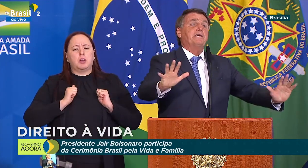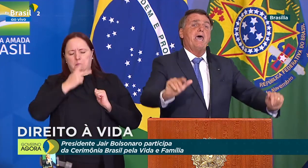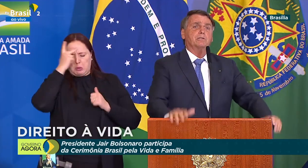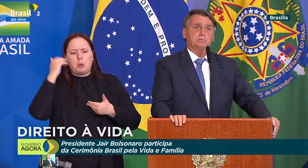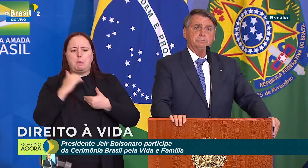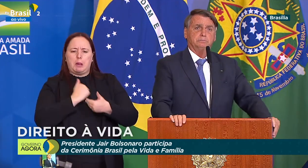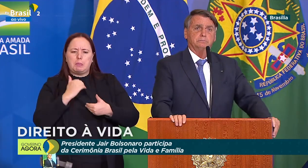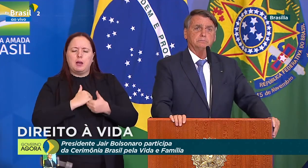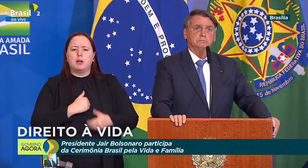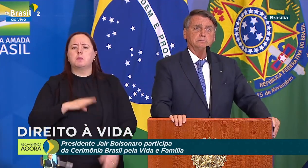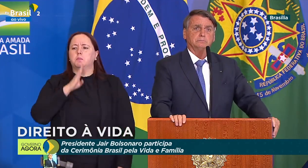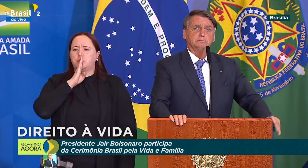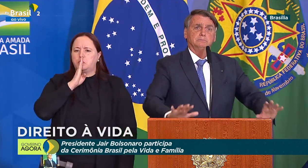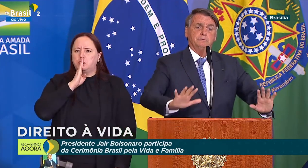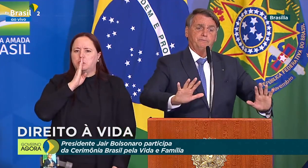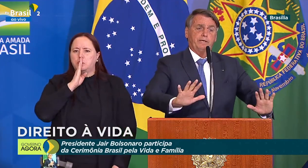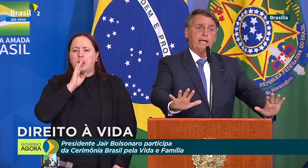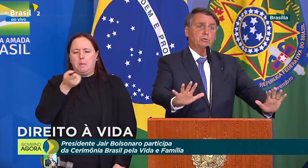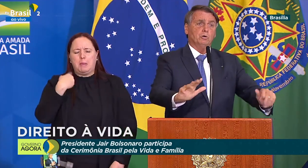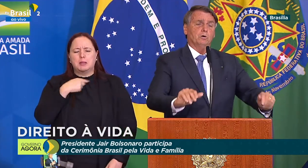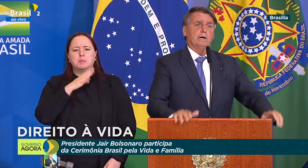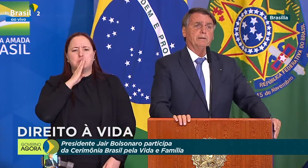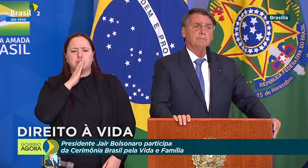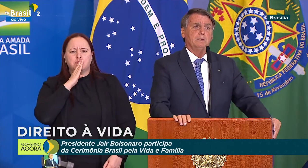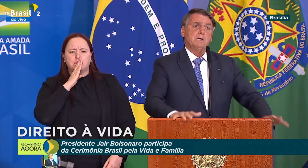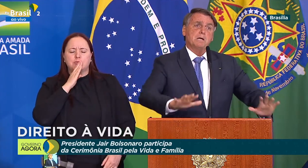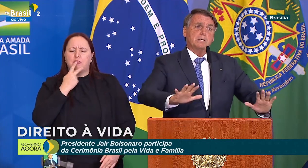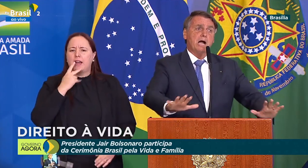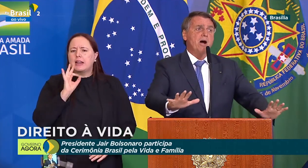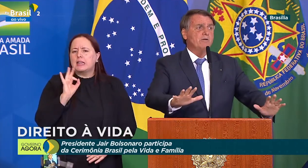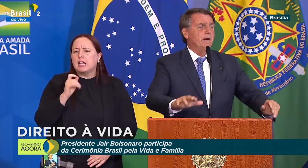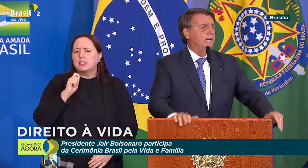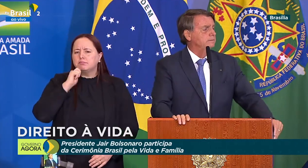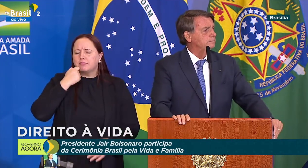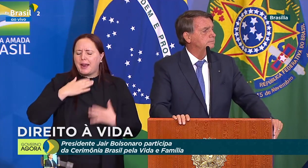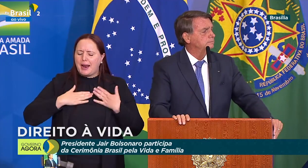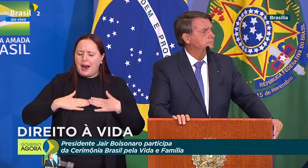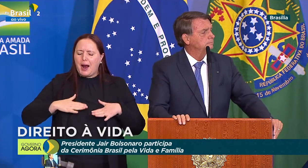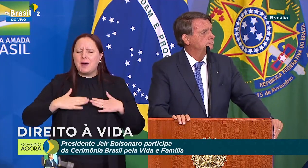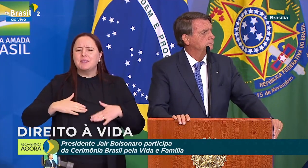conselhos Fique quieto e tem que ir na tua calma